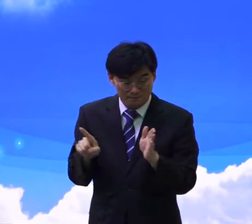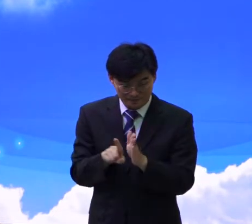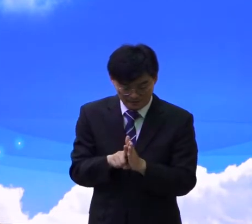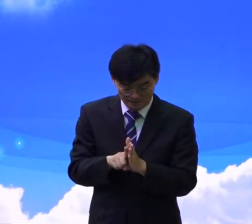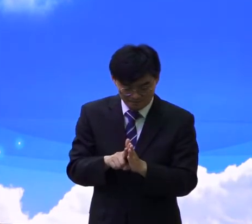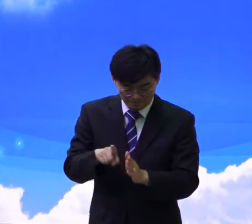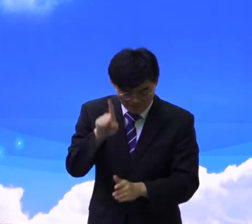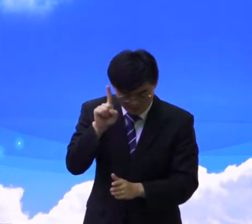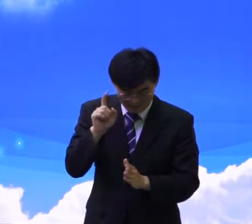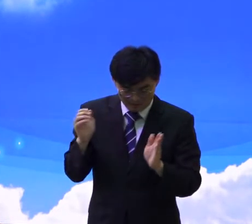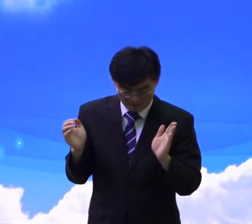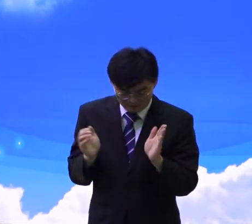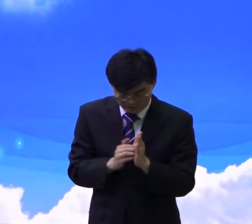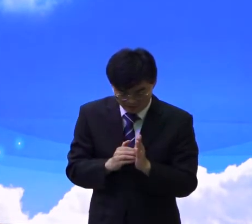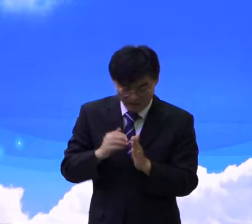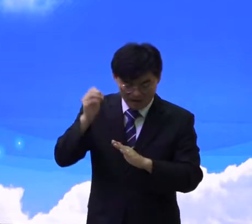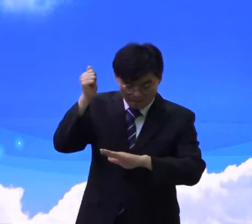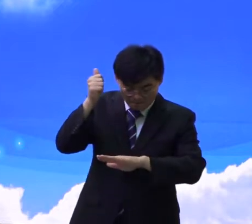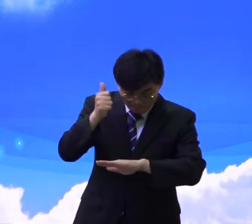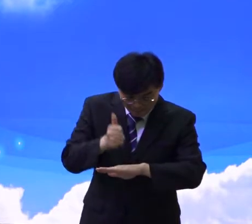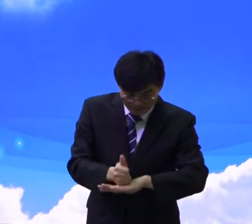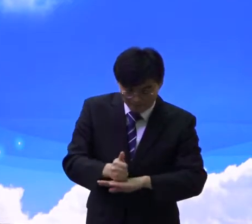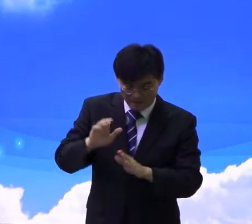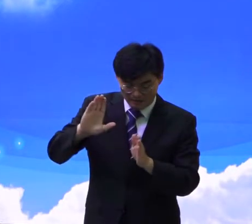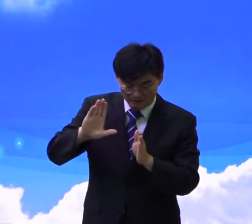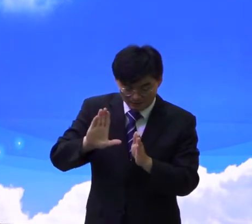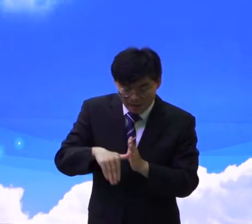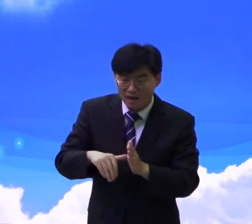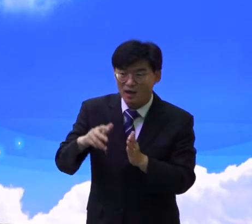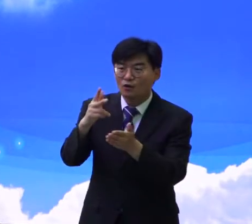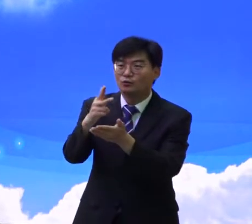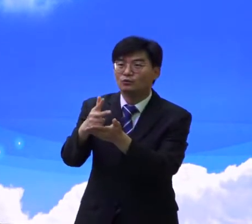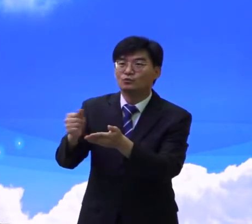면류관이 예비되었으므로 주 곧